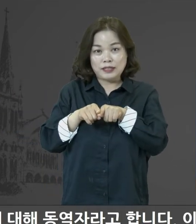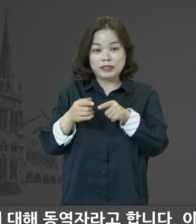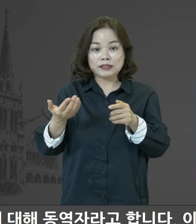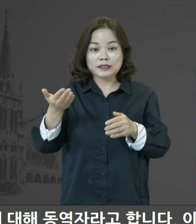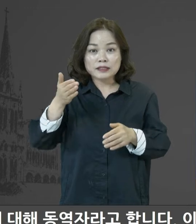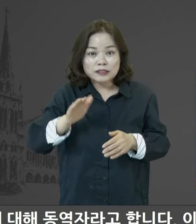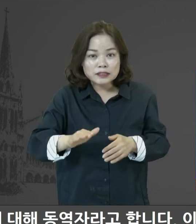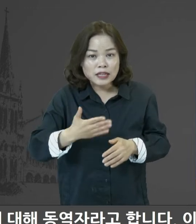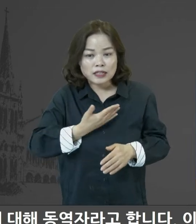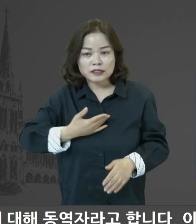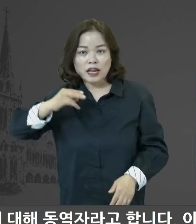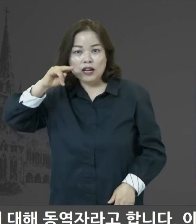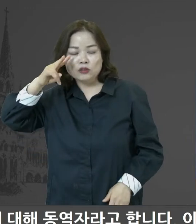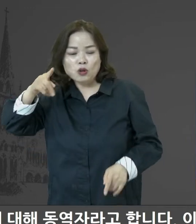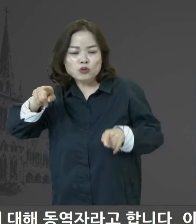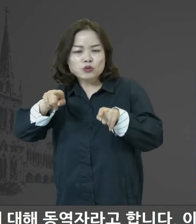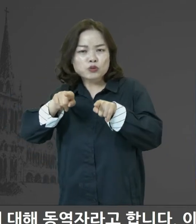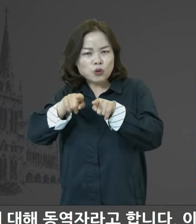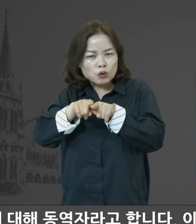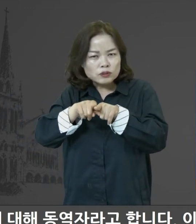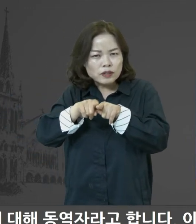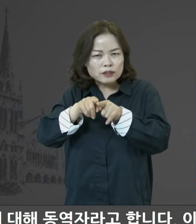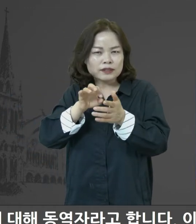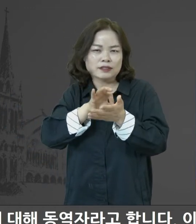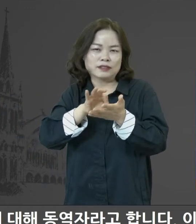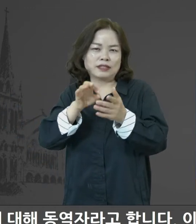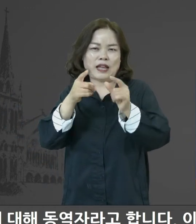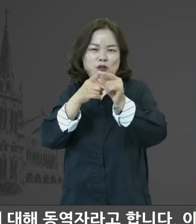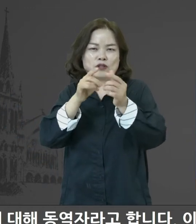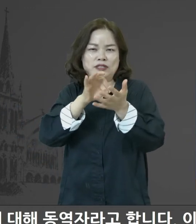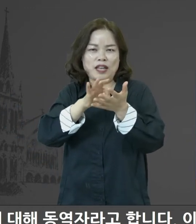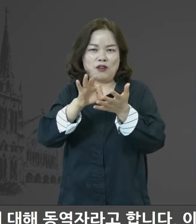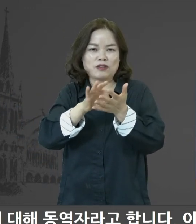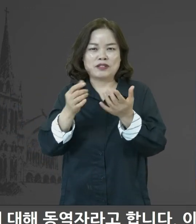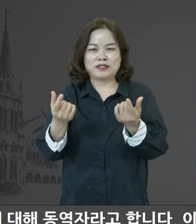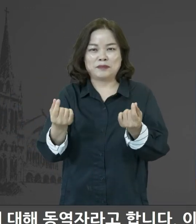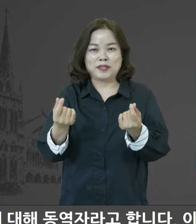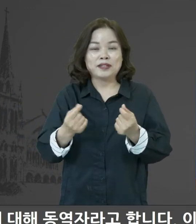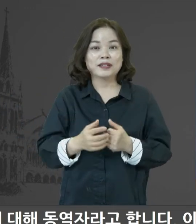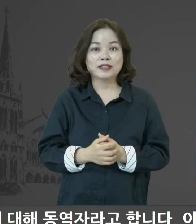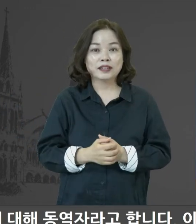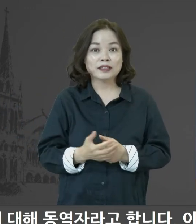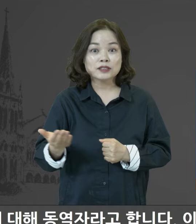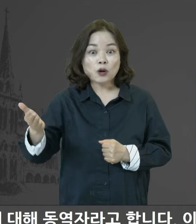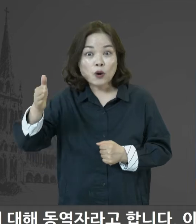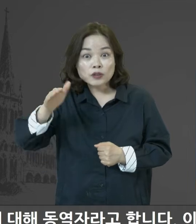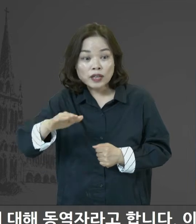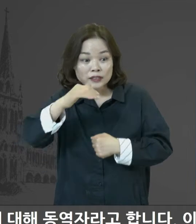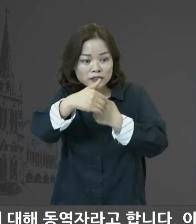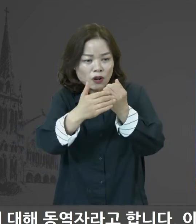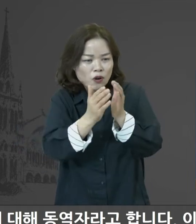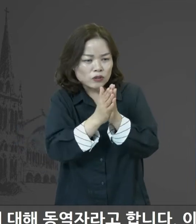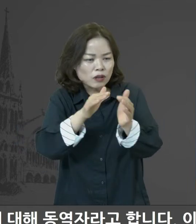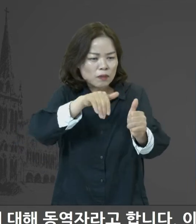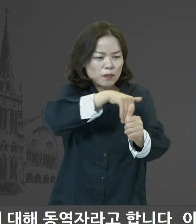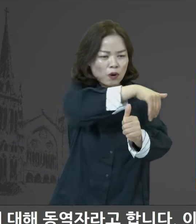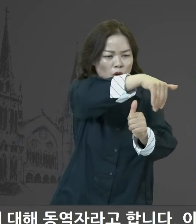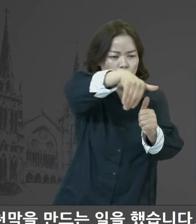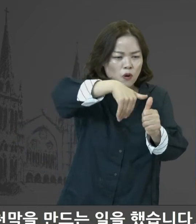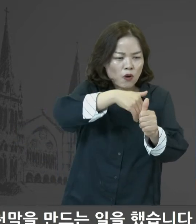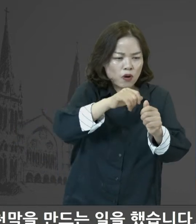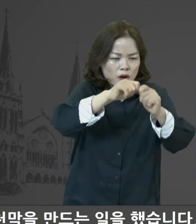그래서 어쩌면 사도 바울이 동력자라는 단어를 쉽게 쓰고 있는지도 모릅니다. 그런데 제가 성경의 배경을